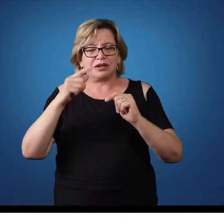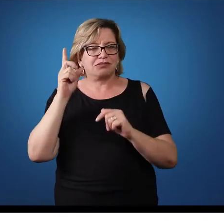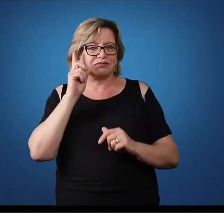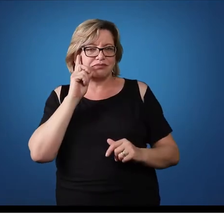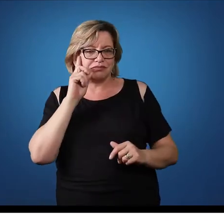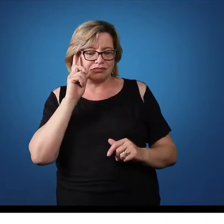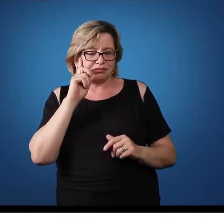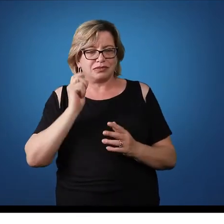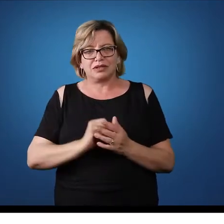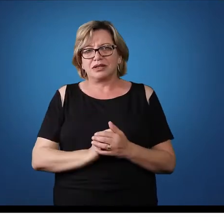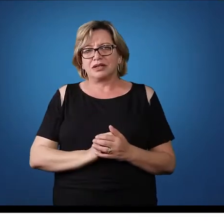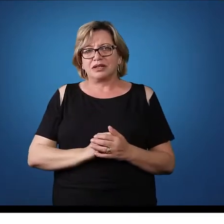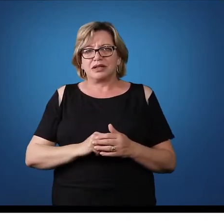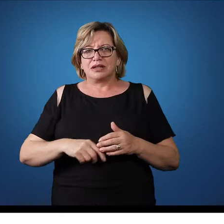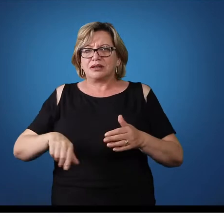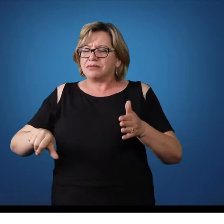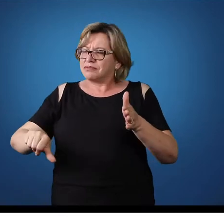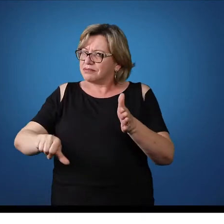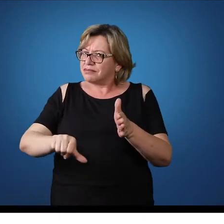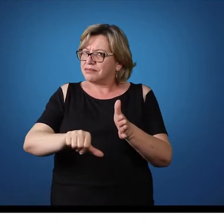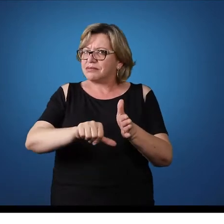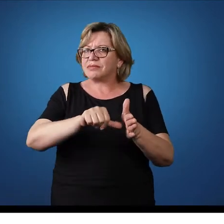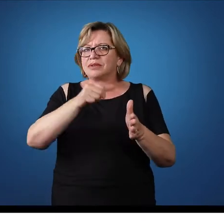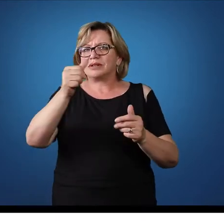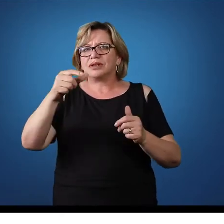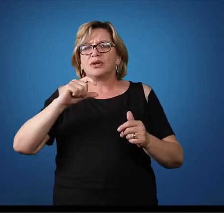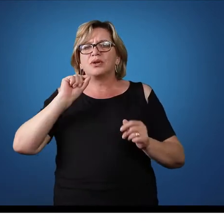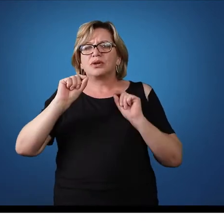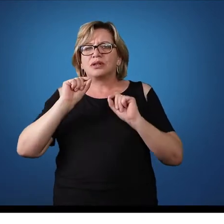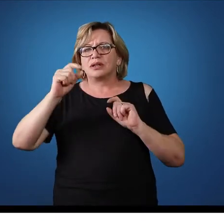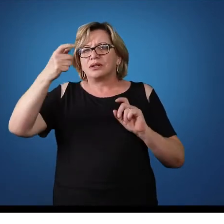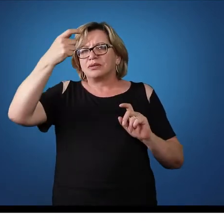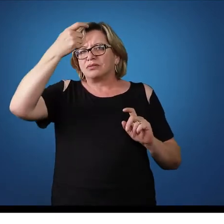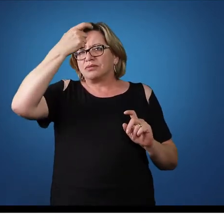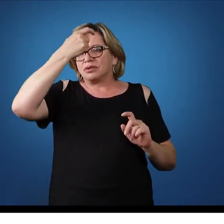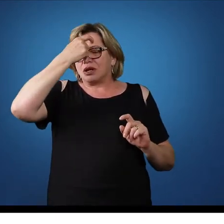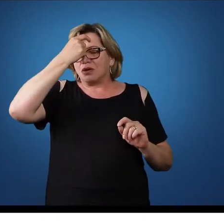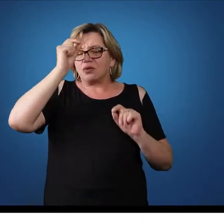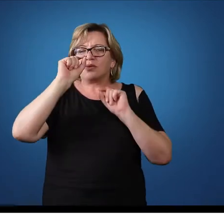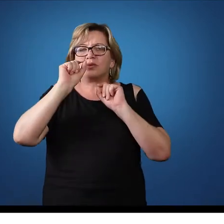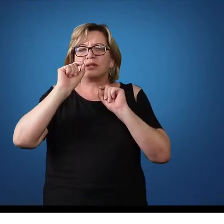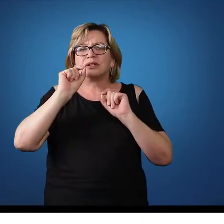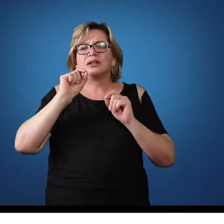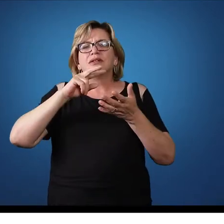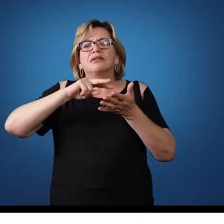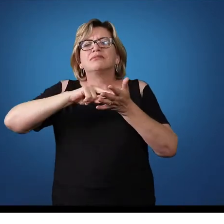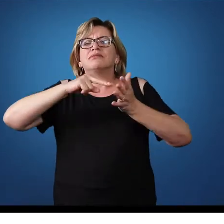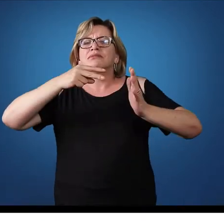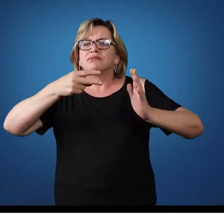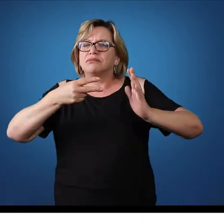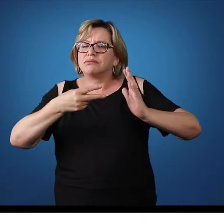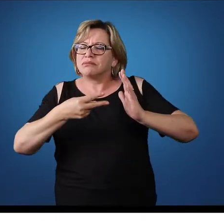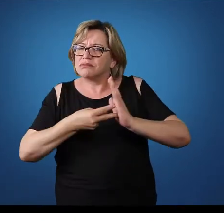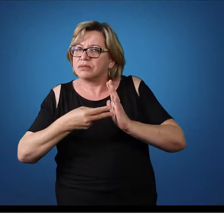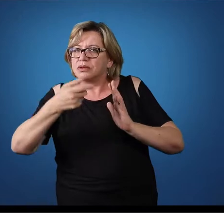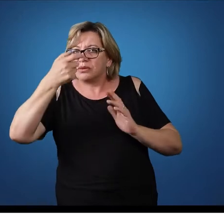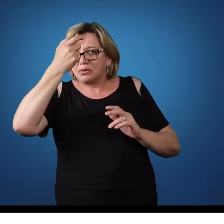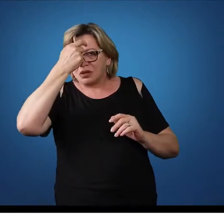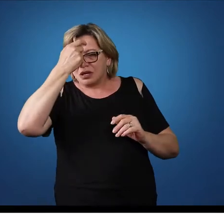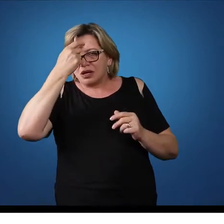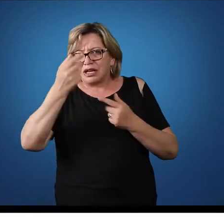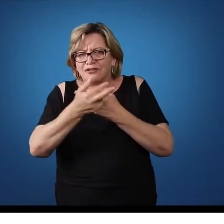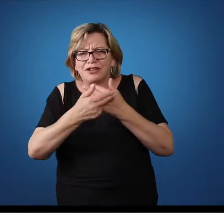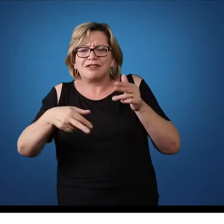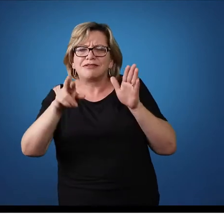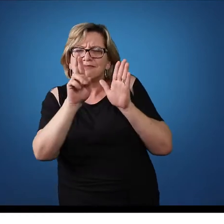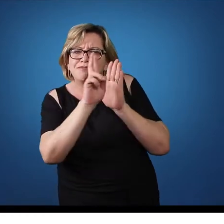dias. Primeiro, a moral. A moralidade. O que é a moralidade? A moralidade é um conjunto